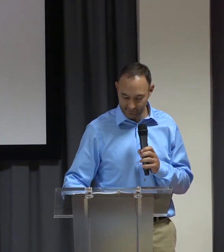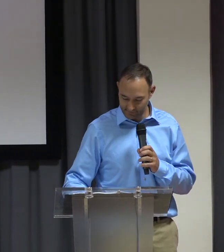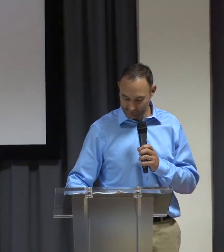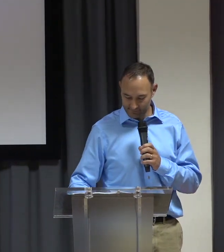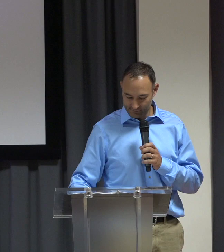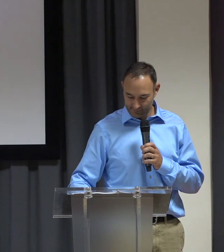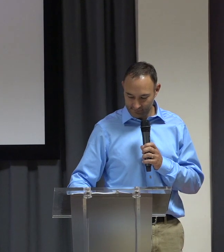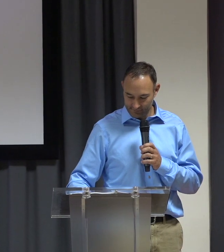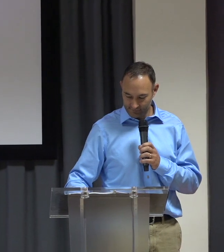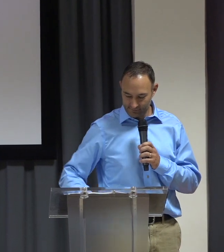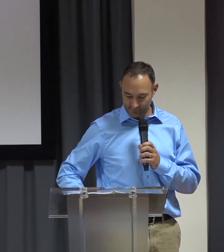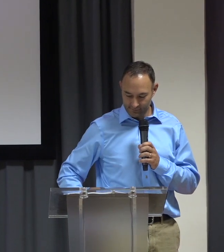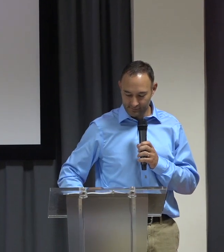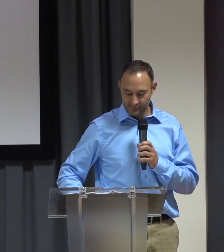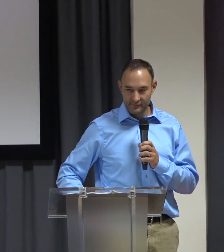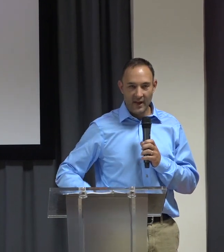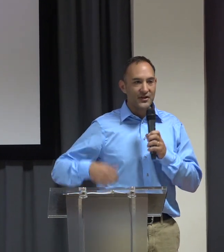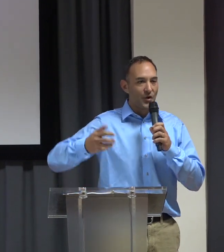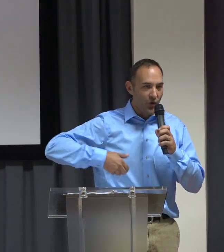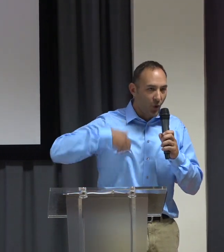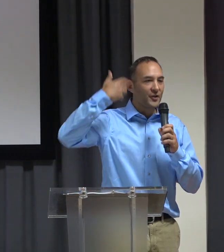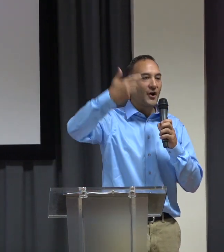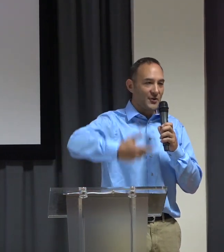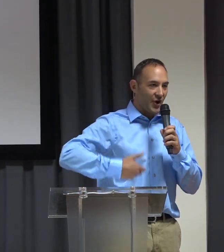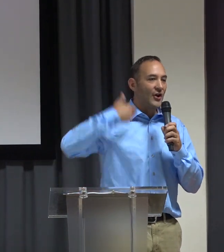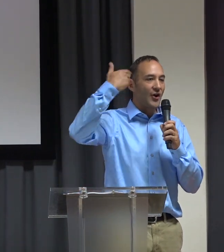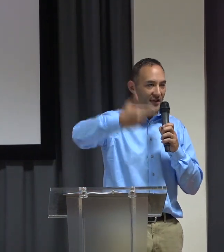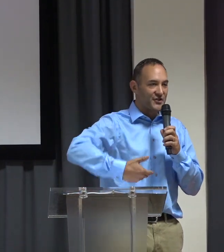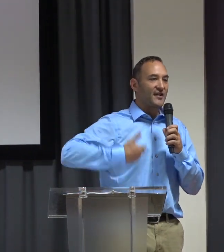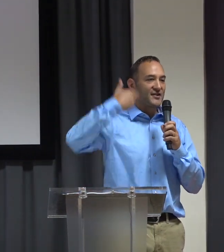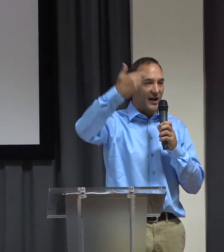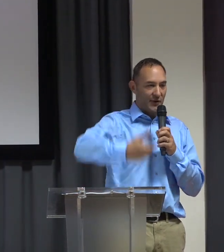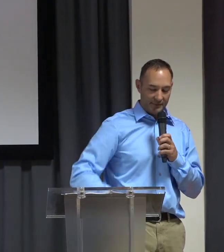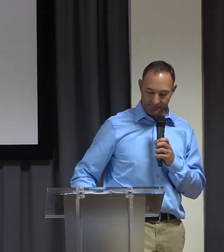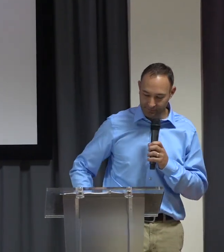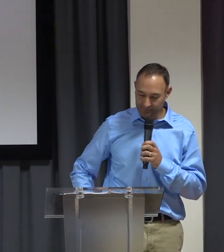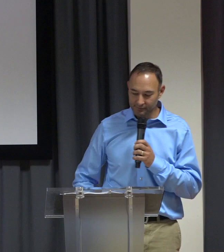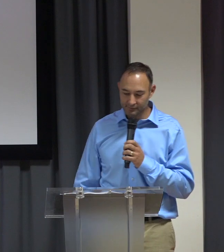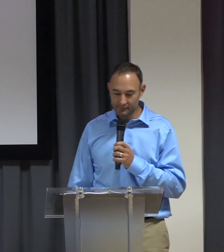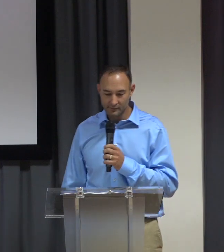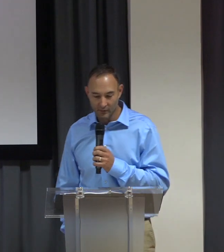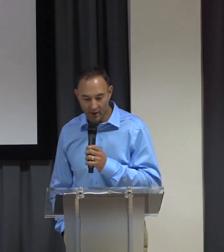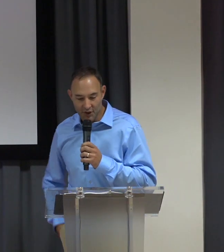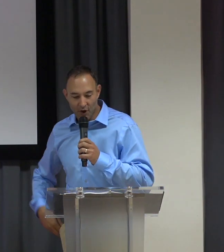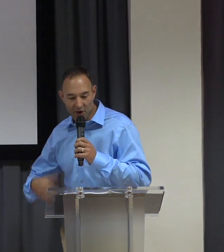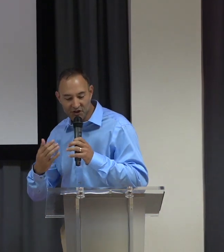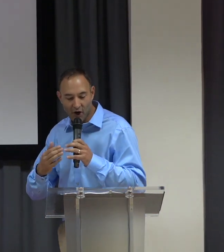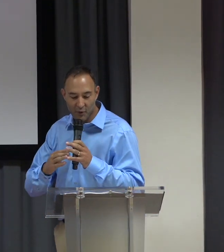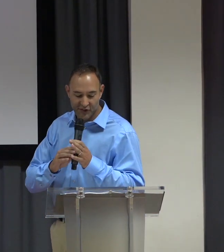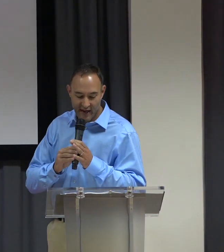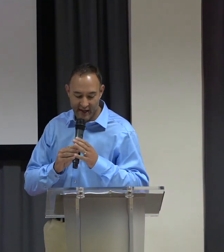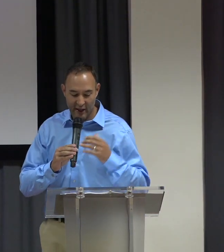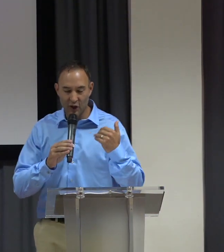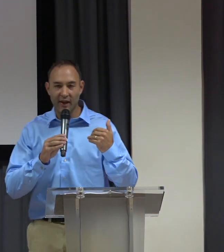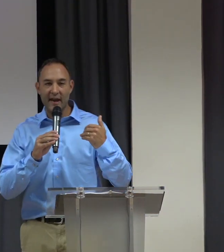de sagesse pour prendre de bonnes décisions. And so the world goes on and on. Et In this donc le cycle. monde va comme ça dans ce cercle. So I want to start